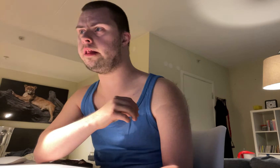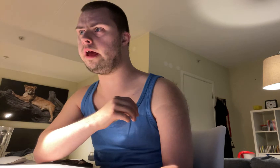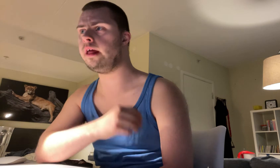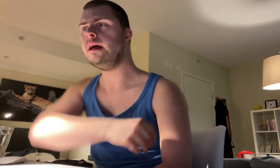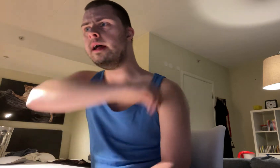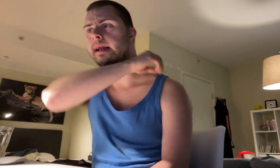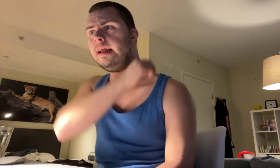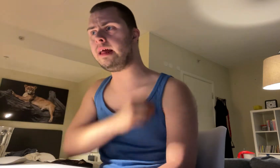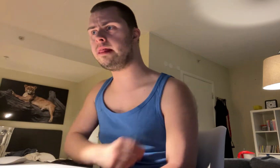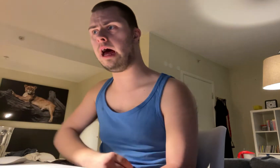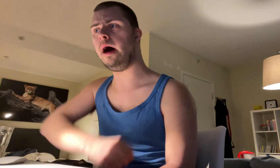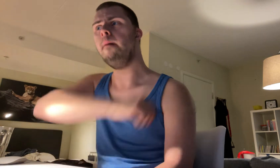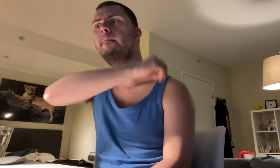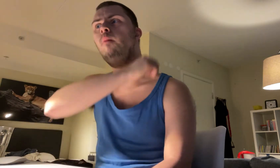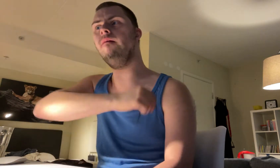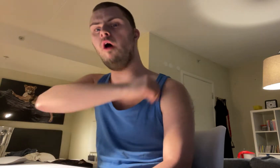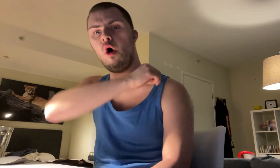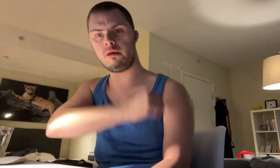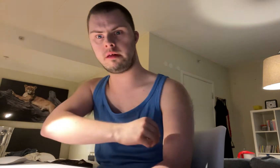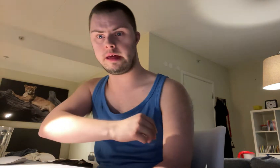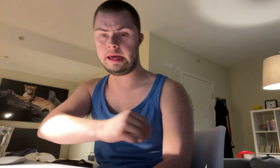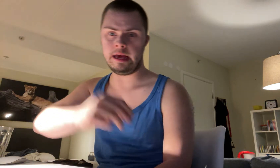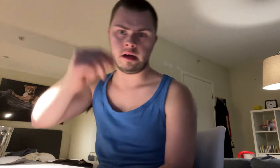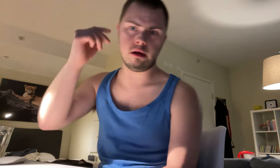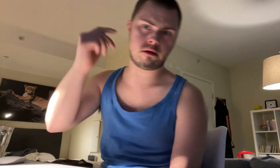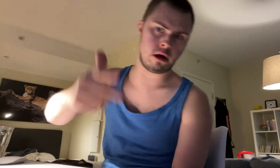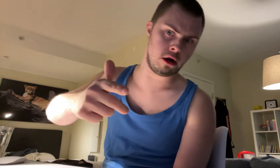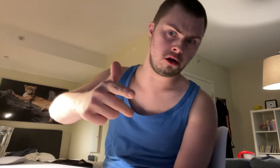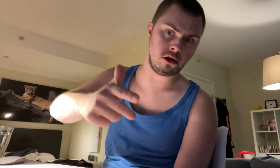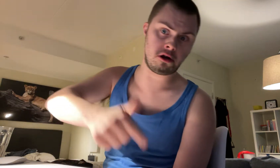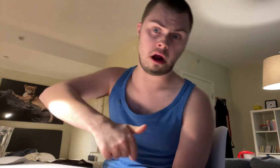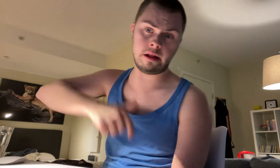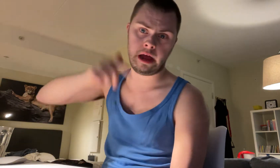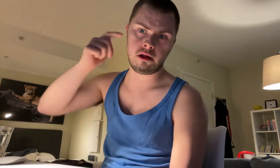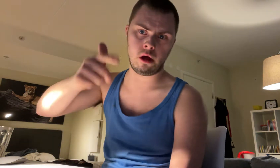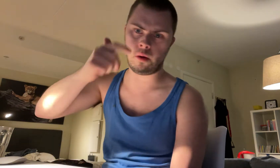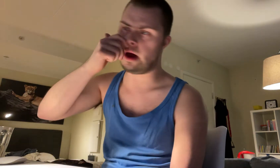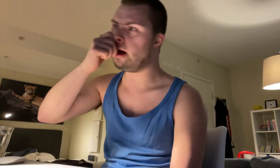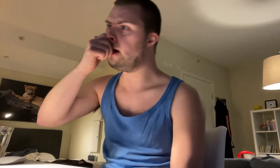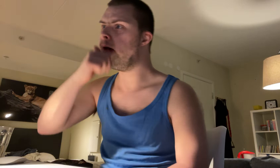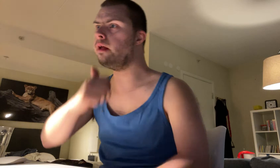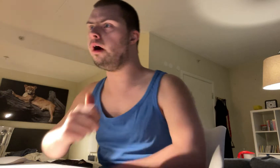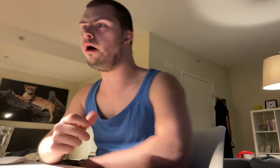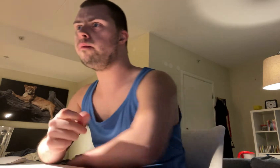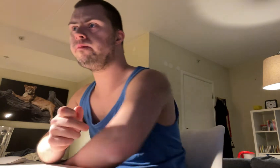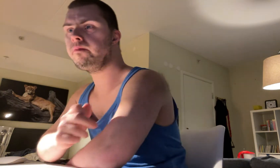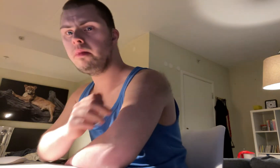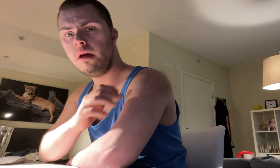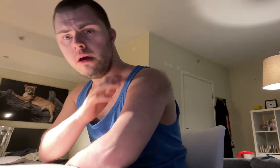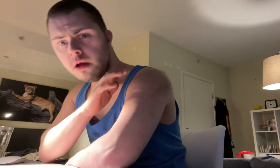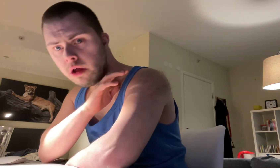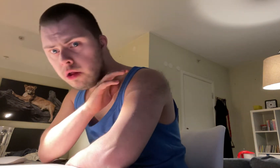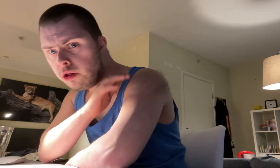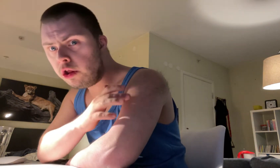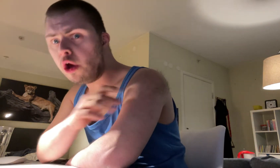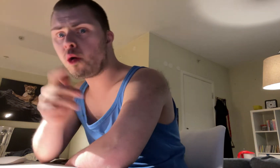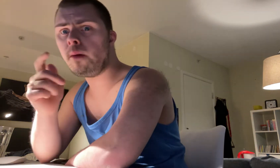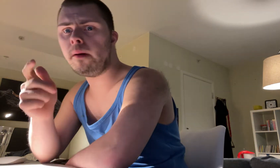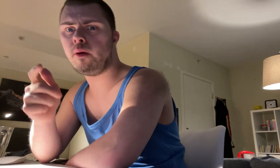heter Lisa Mavoski. Vi ska köra det nu. Ja. Nu kommer på